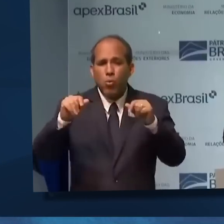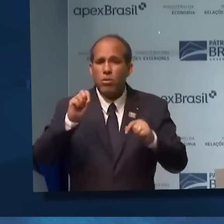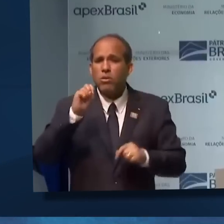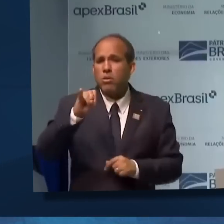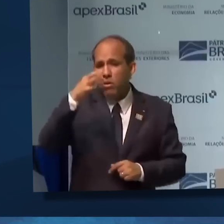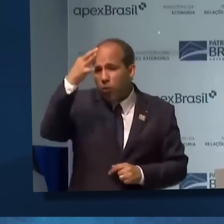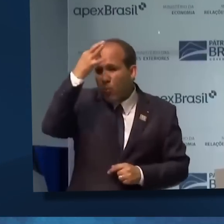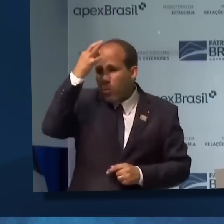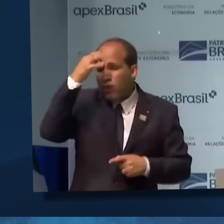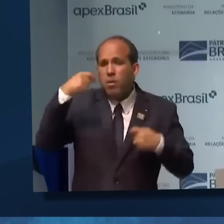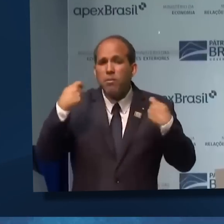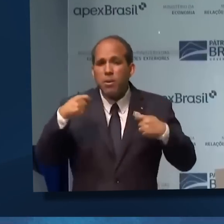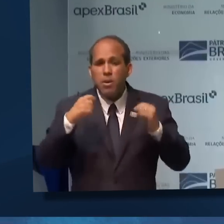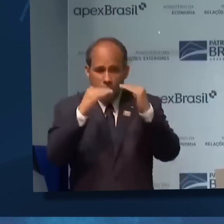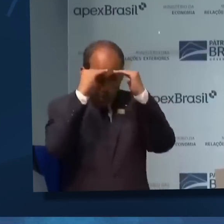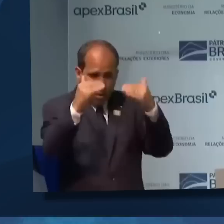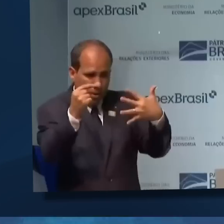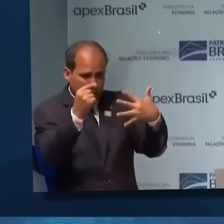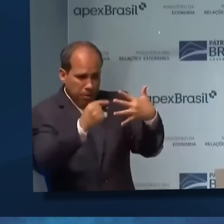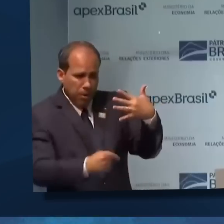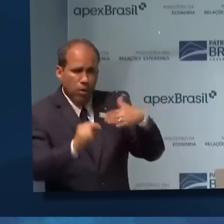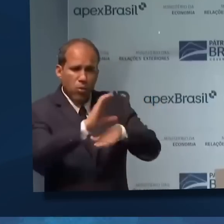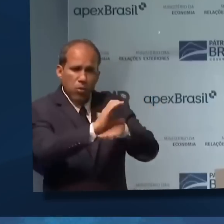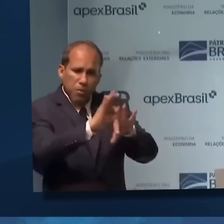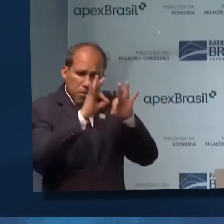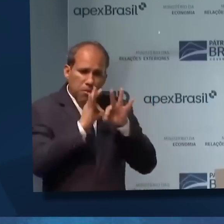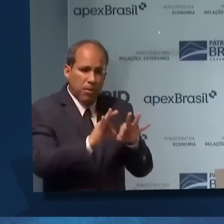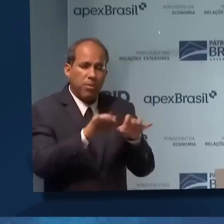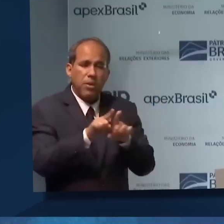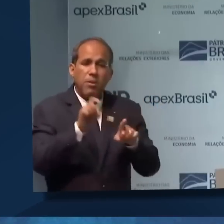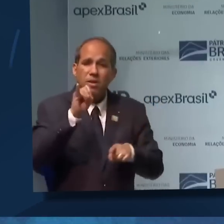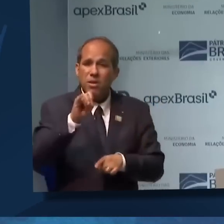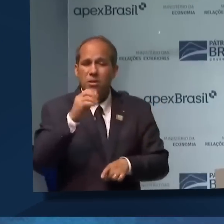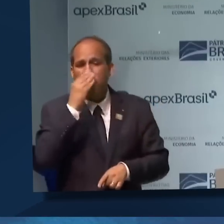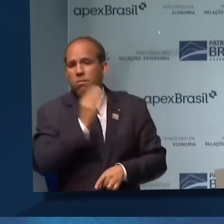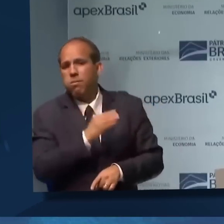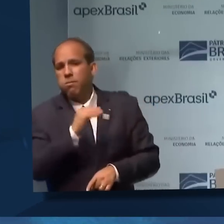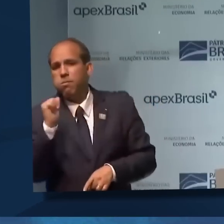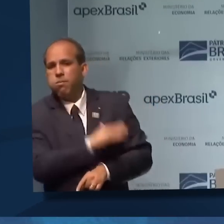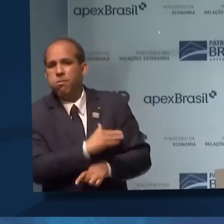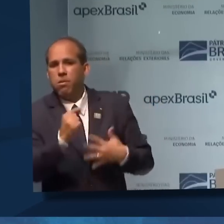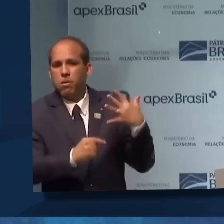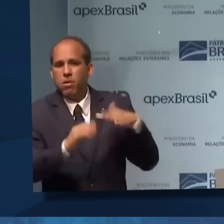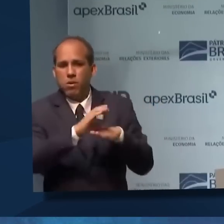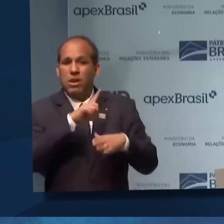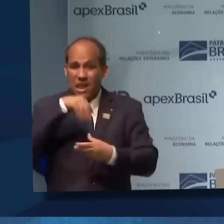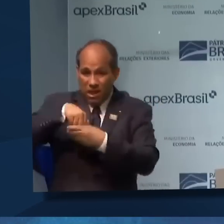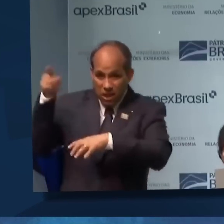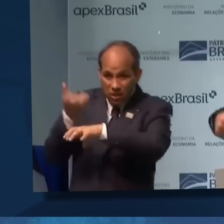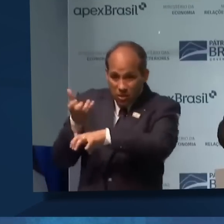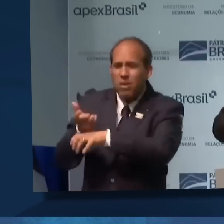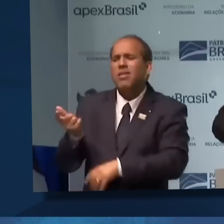conscientizar que temos que jogar dentro das quatro linhas da condição. E quem estiver jogando fora, e tem, naquela praça dos